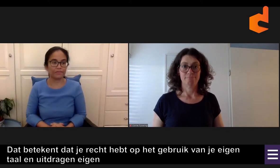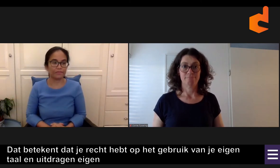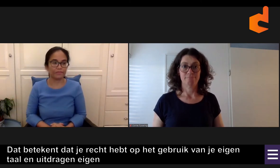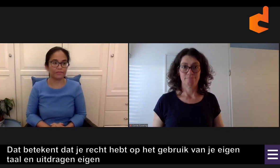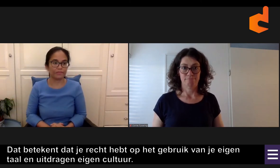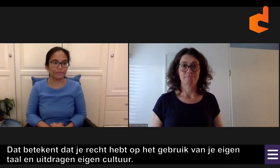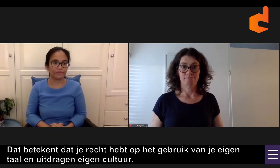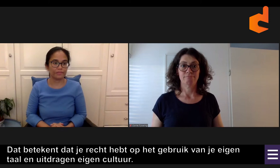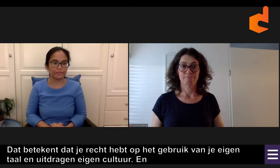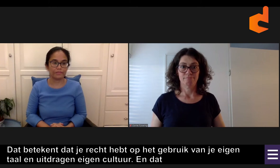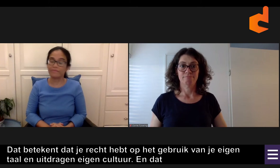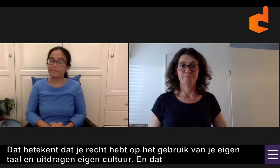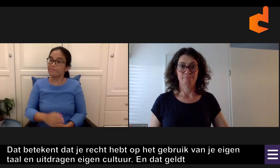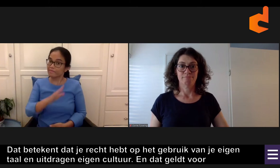En dat geldt dus voor alle gebarentaligen.